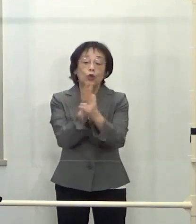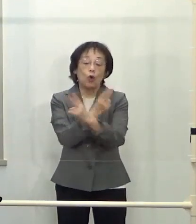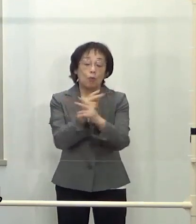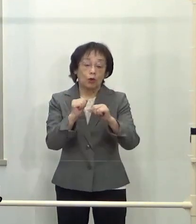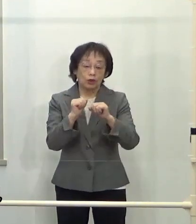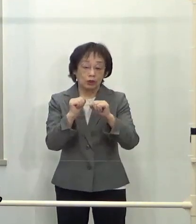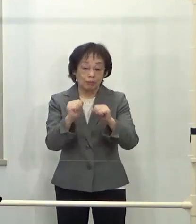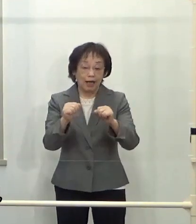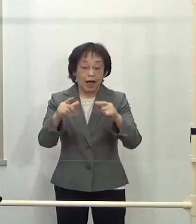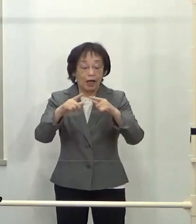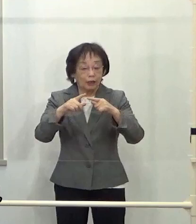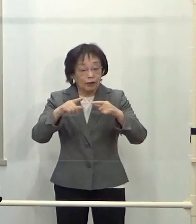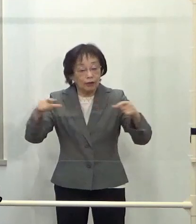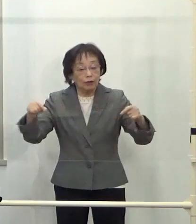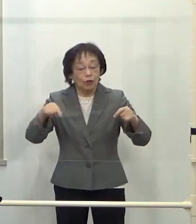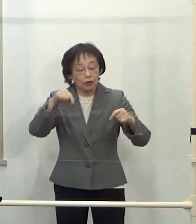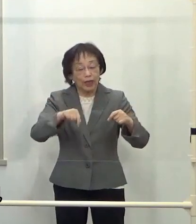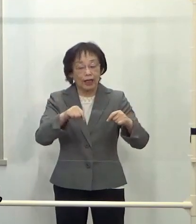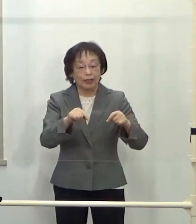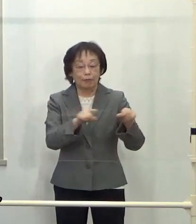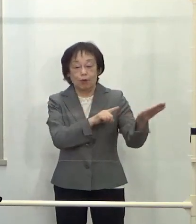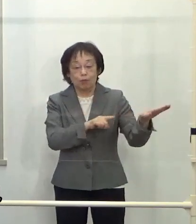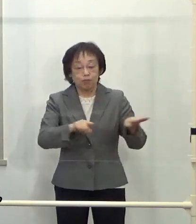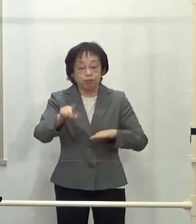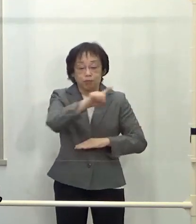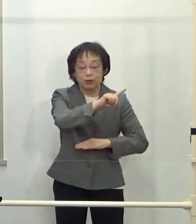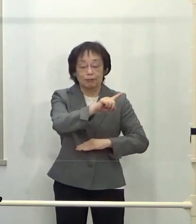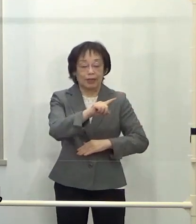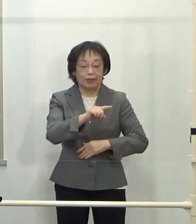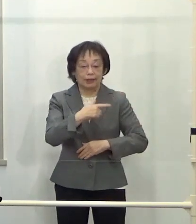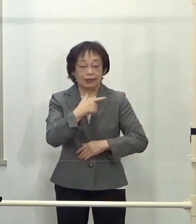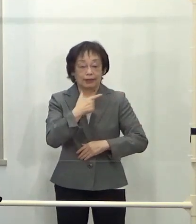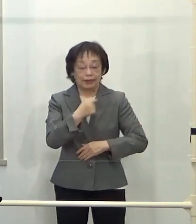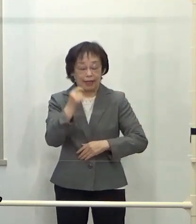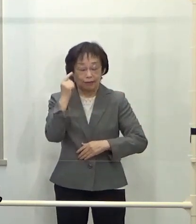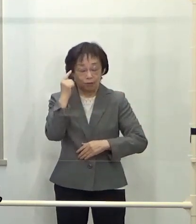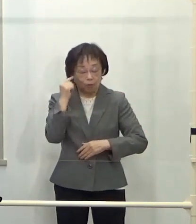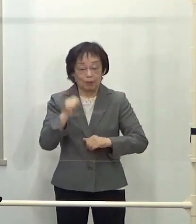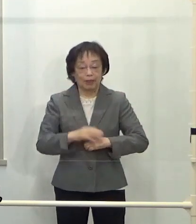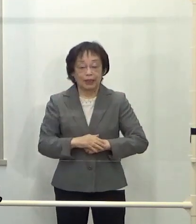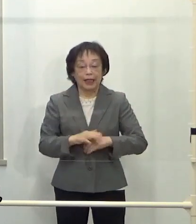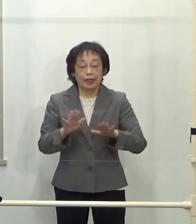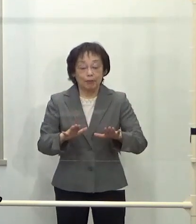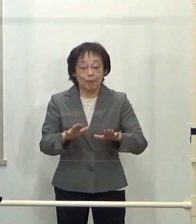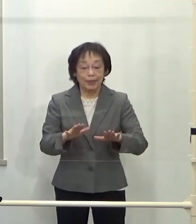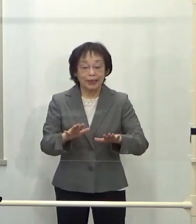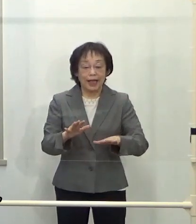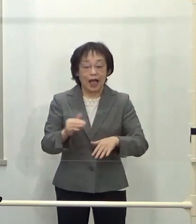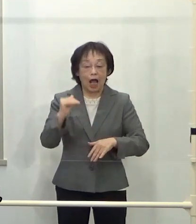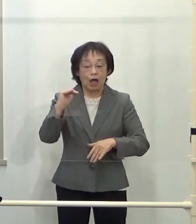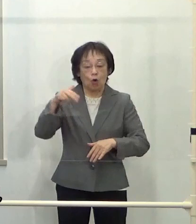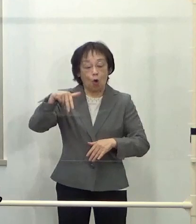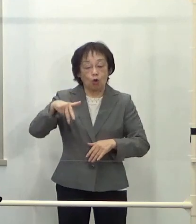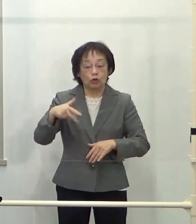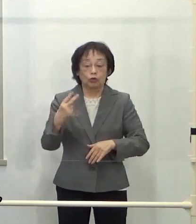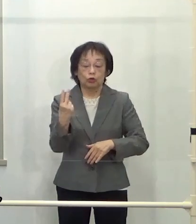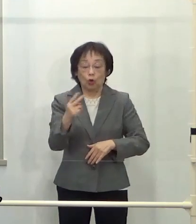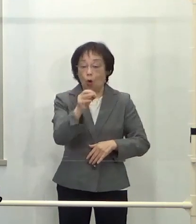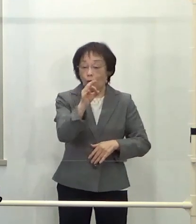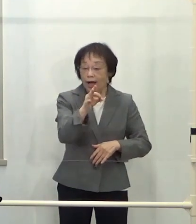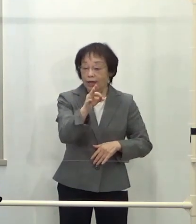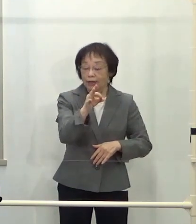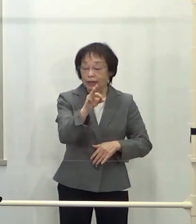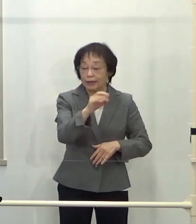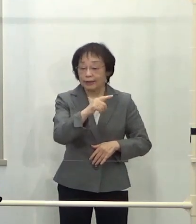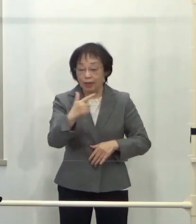本の自治体でトップになると思いますけれども、これまでその単価コストの問題であるとか、その不安定